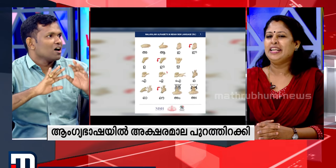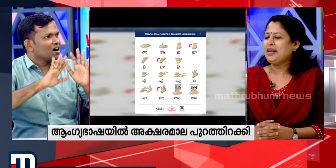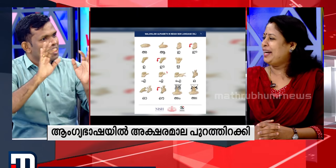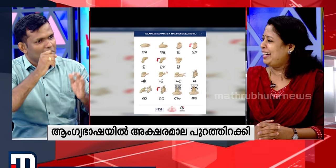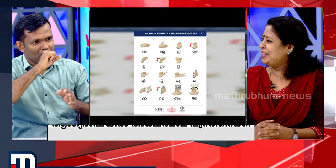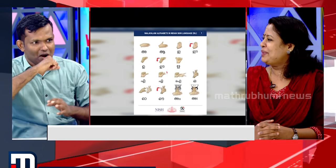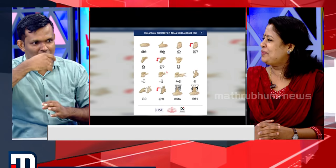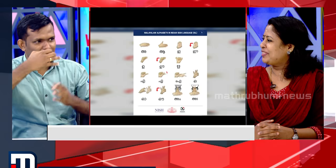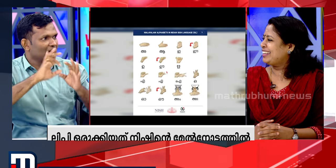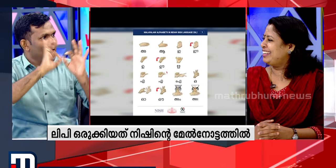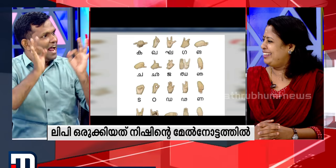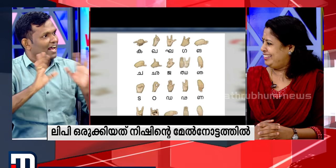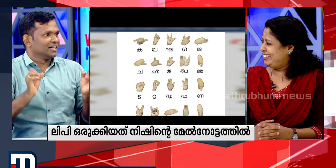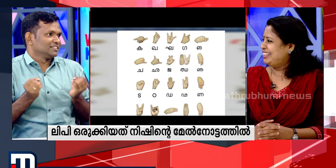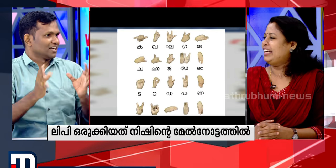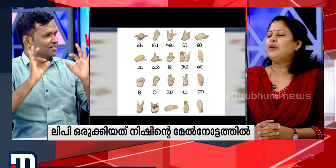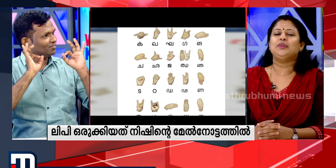സംസാരിച്ച് ആണ്